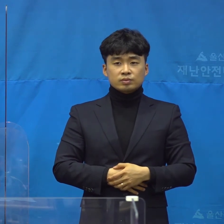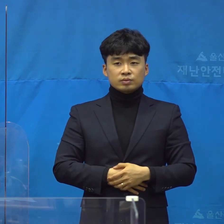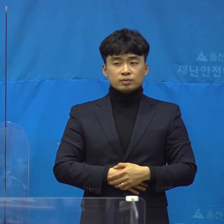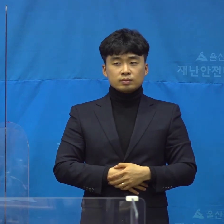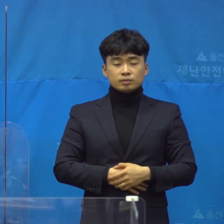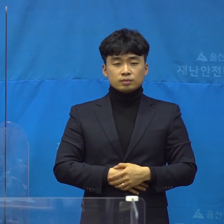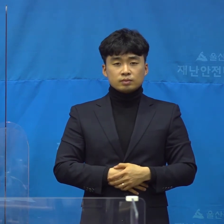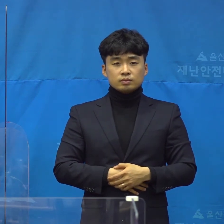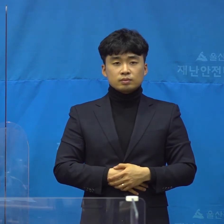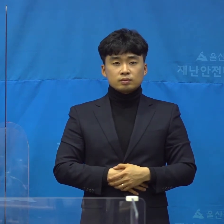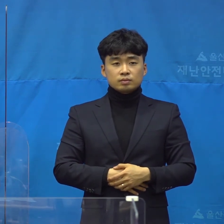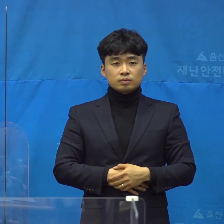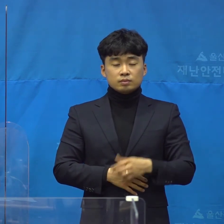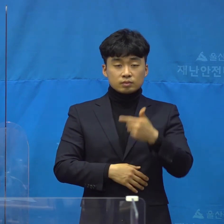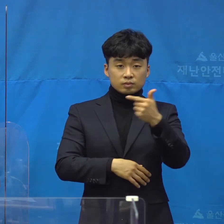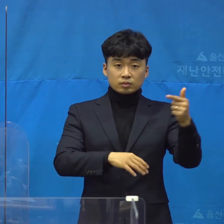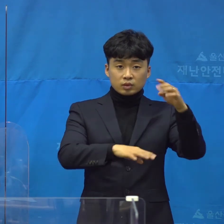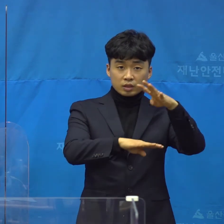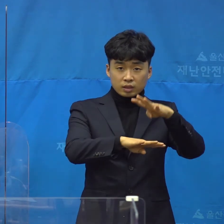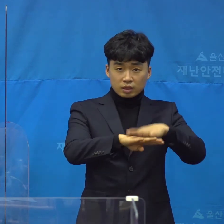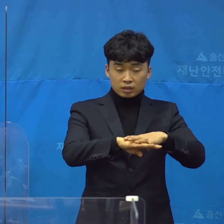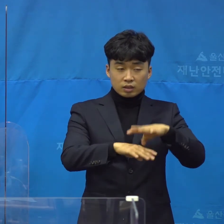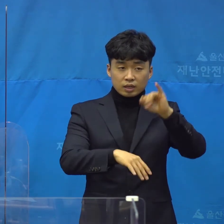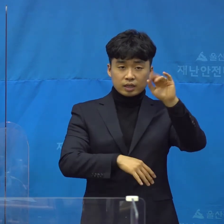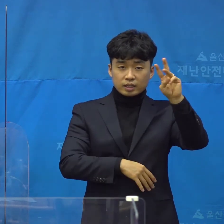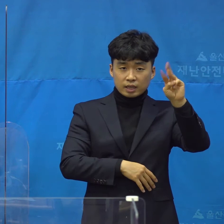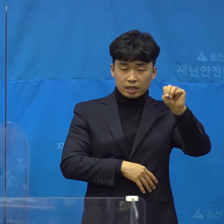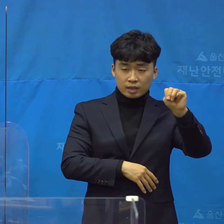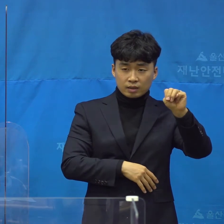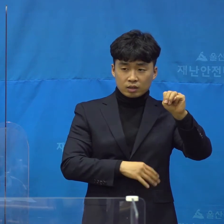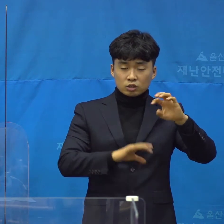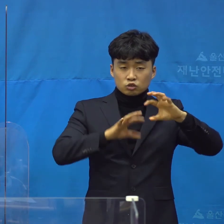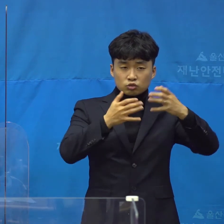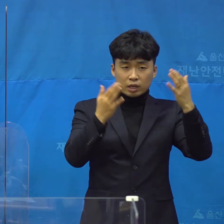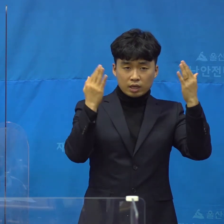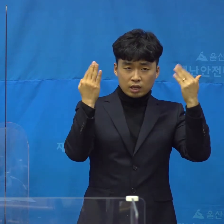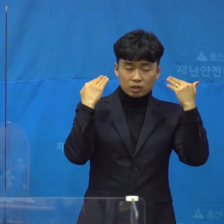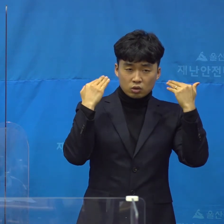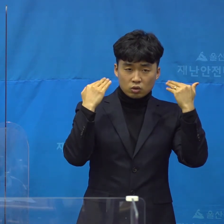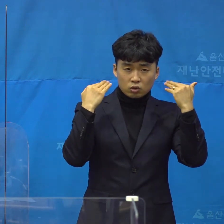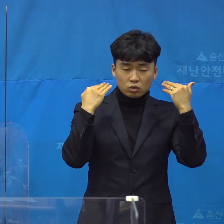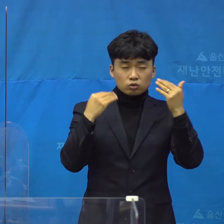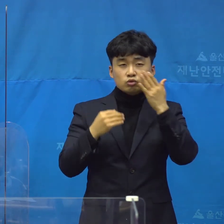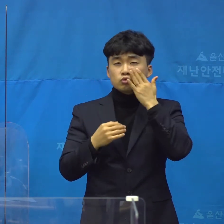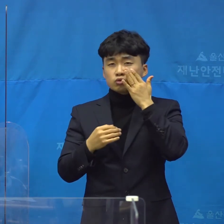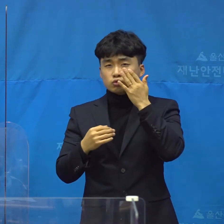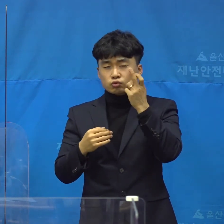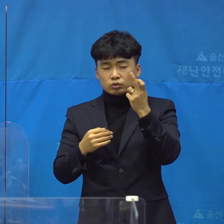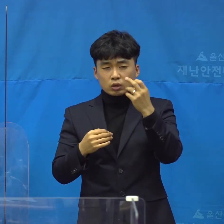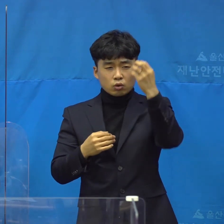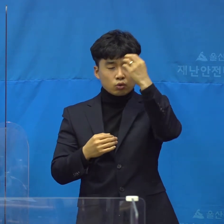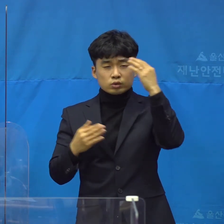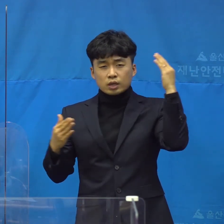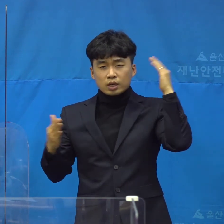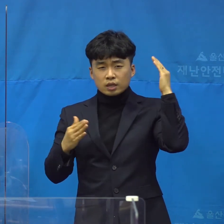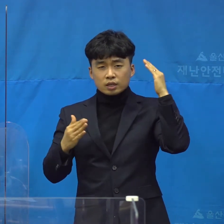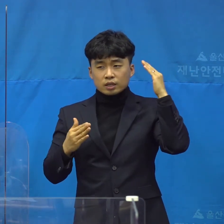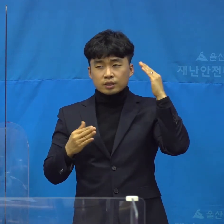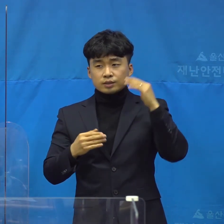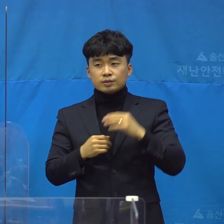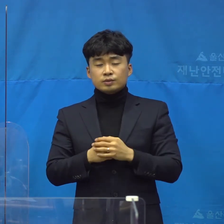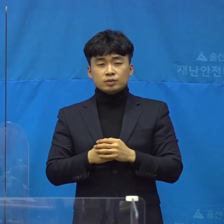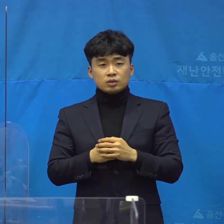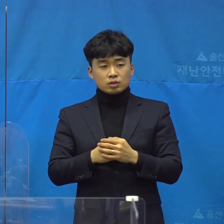거는 저희가 대전 IME 국제학교 관련해가지고 울산에서도 고교생